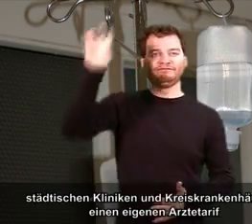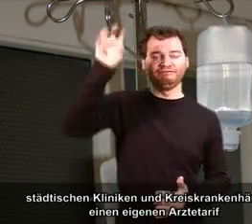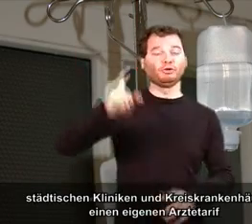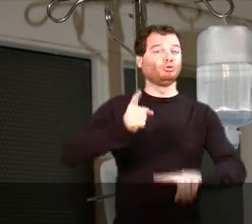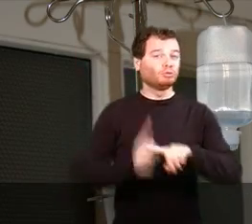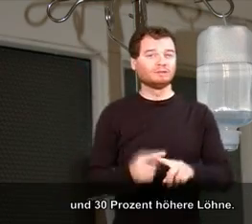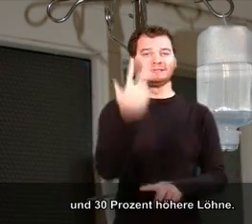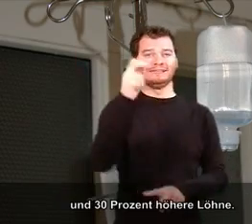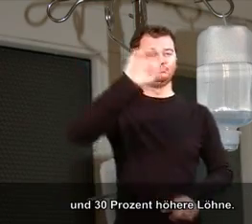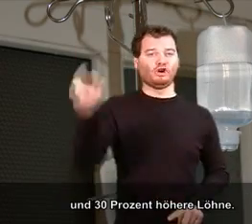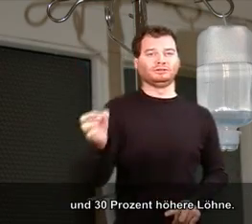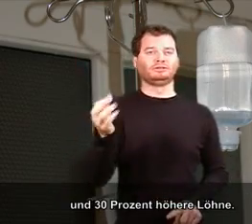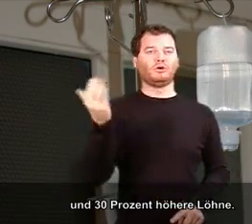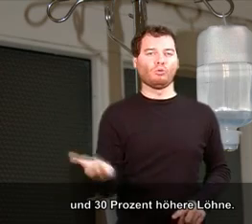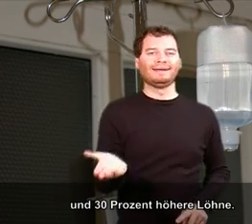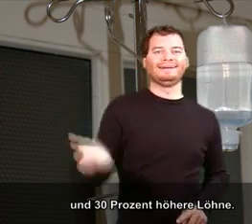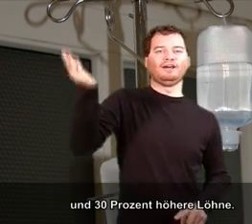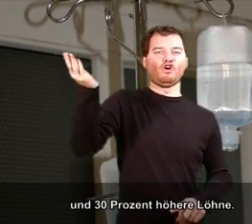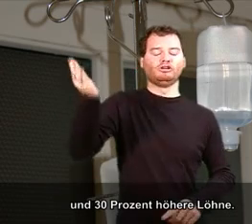Ärztetarif und 30% höhere Löhne.